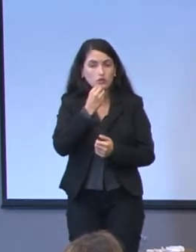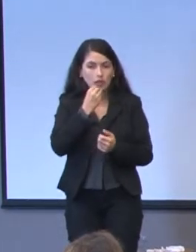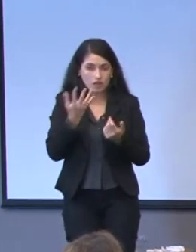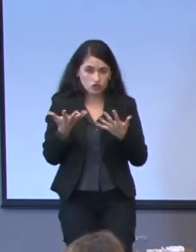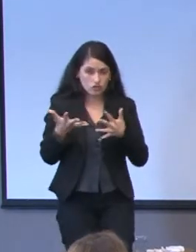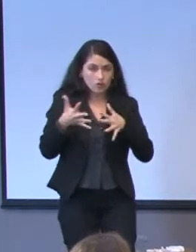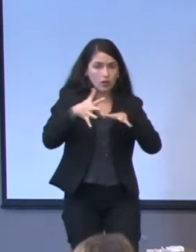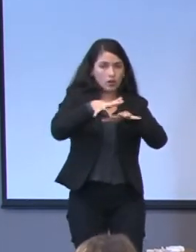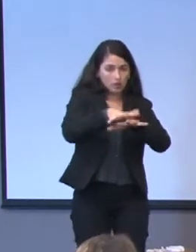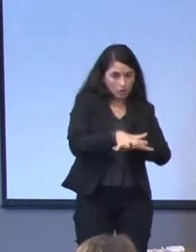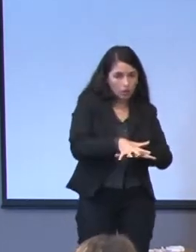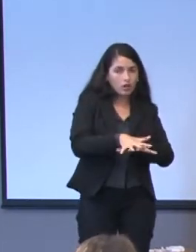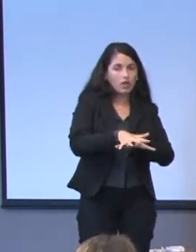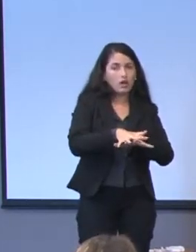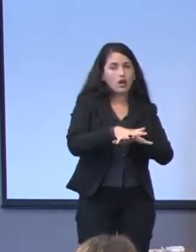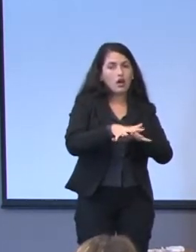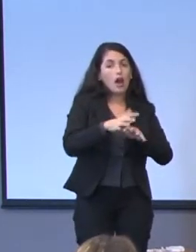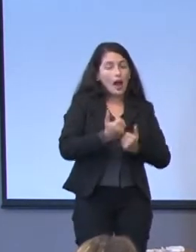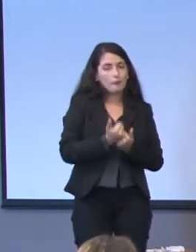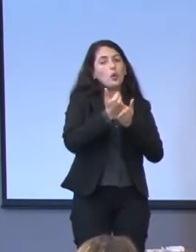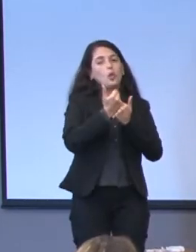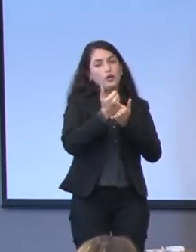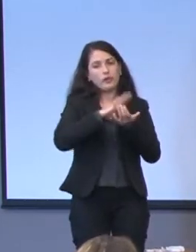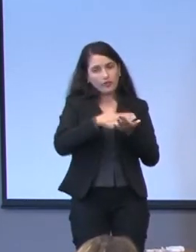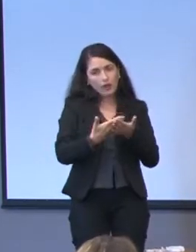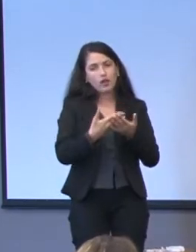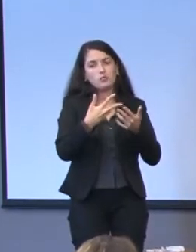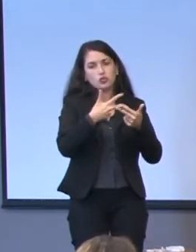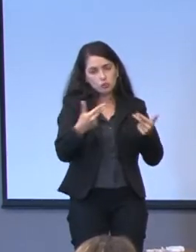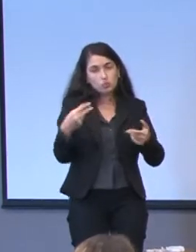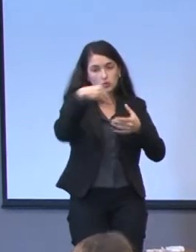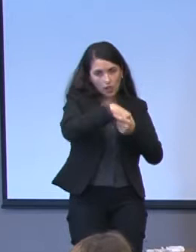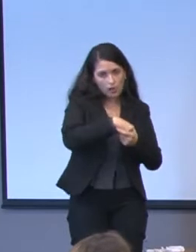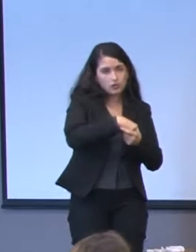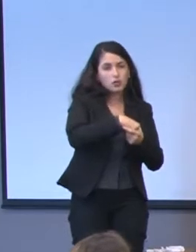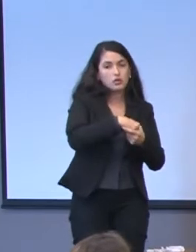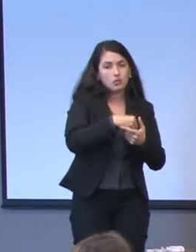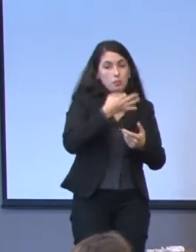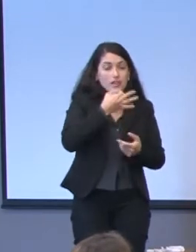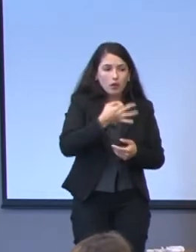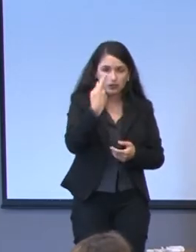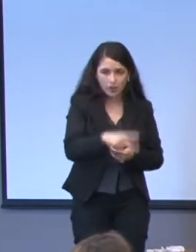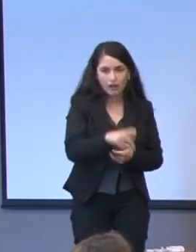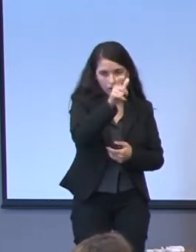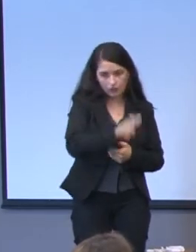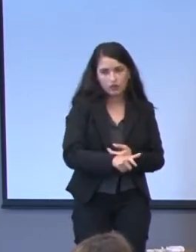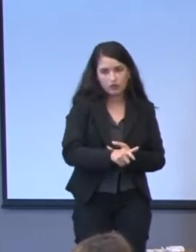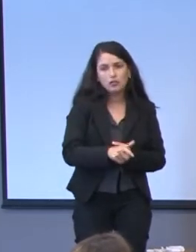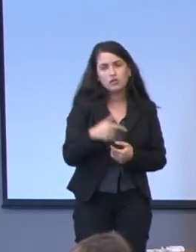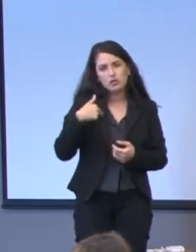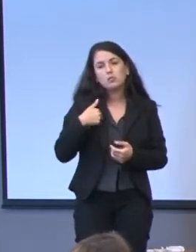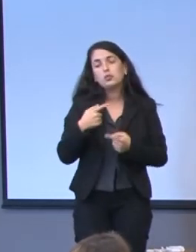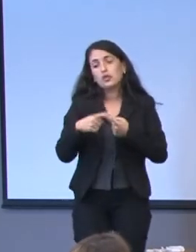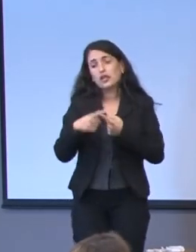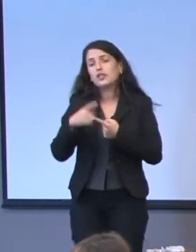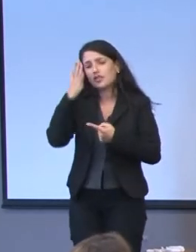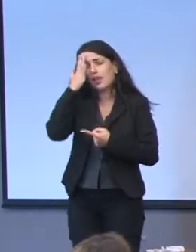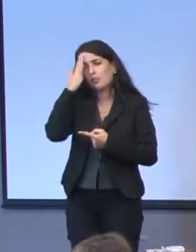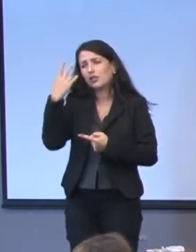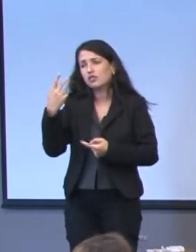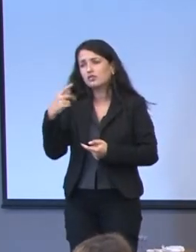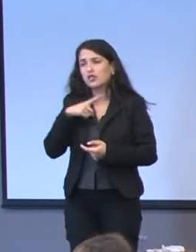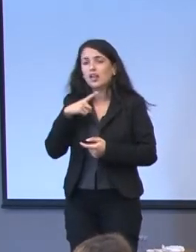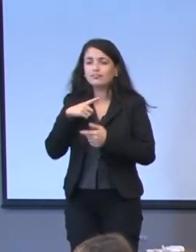apoio, e aí eu vi a opinião dessa pessoa, o que ela considera melhor. Então, de fato, existe uma barreira enorme cultural por